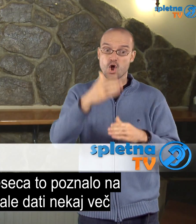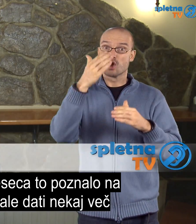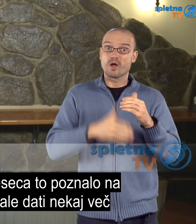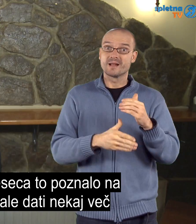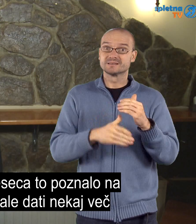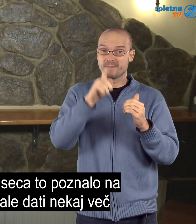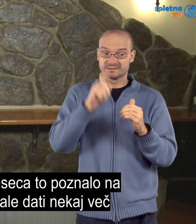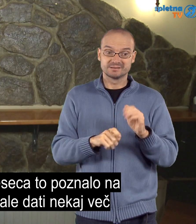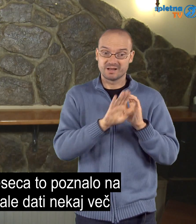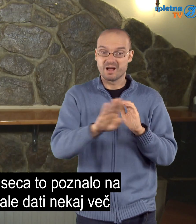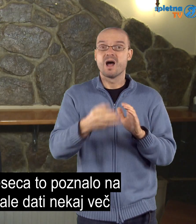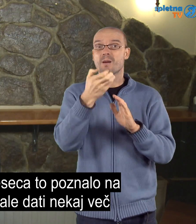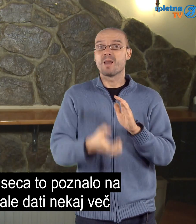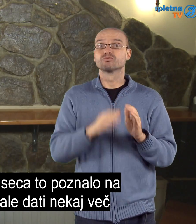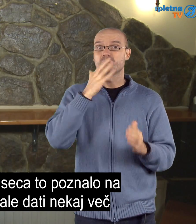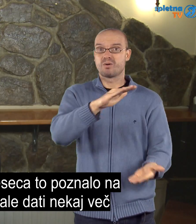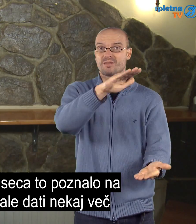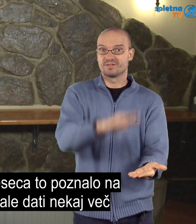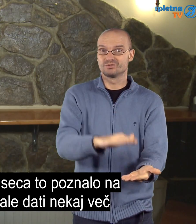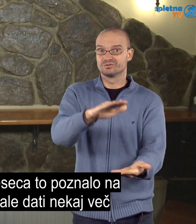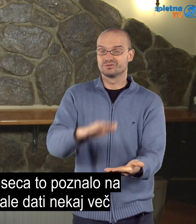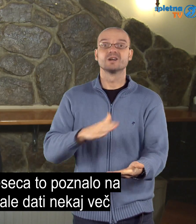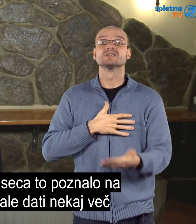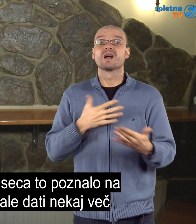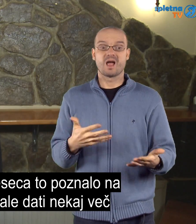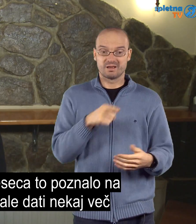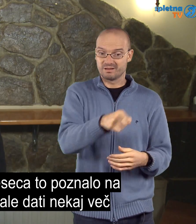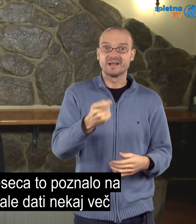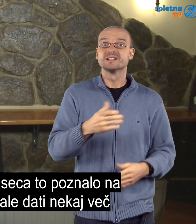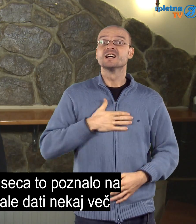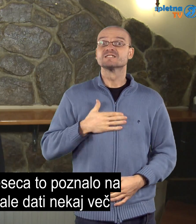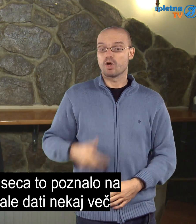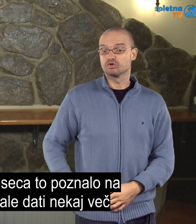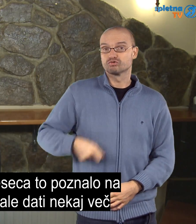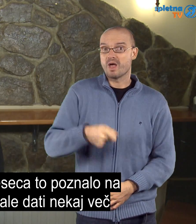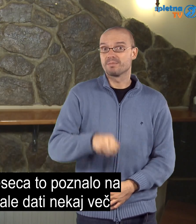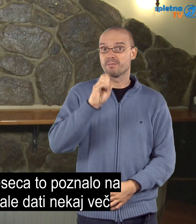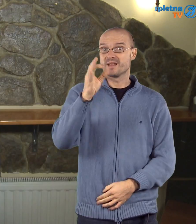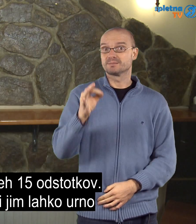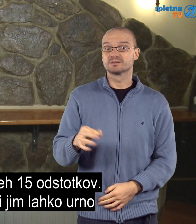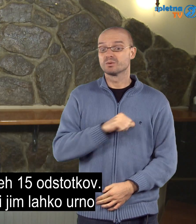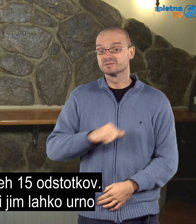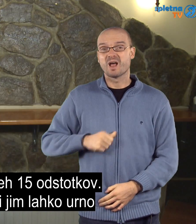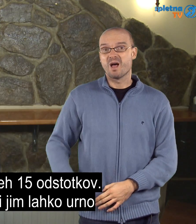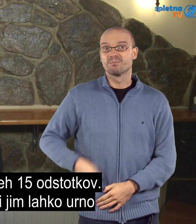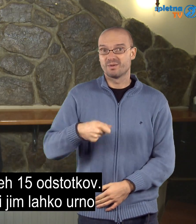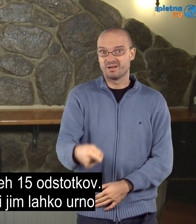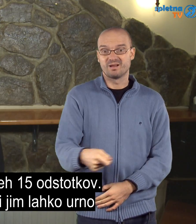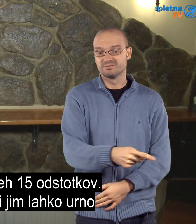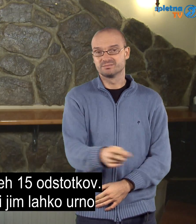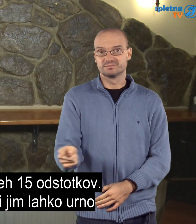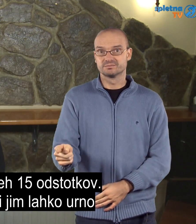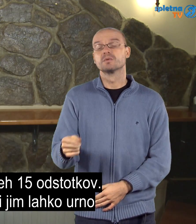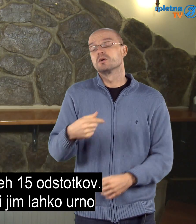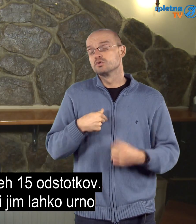konec meseca, da se jim bo poznalo na plači to, ker bomo mogli pač dati iz svojega žepa neki, teh 15%. Si